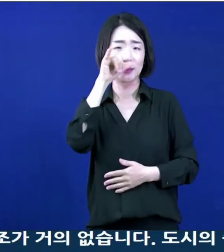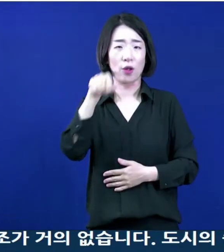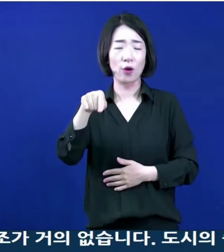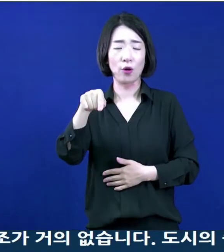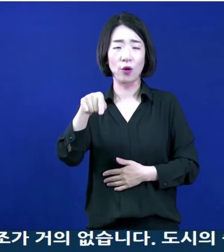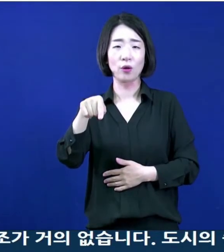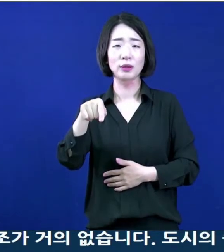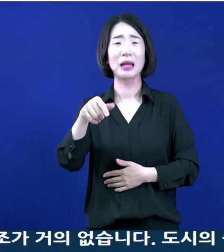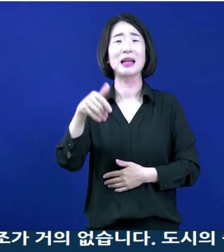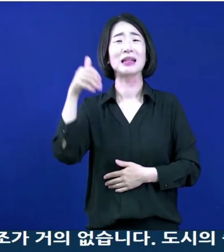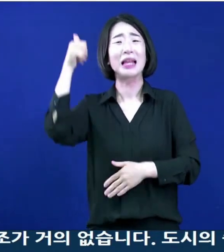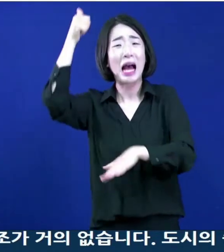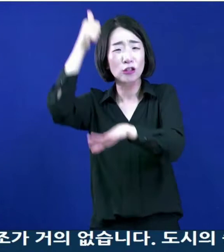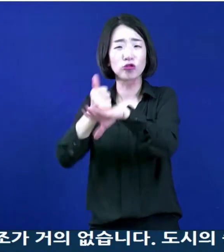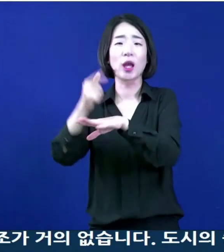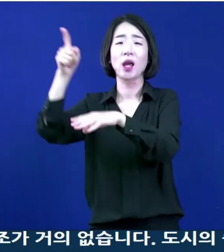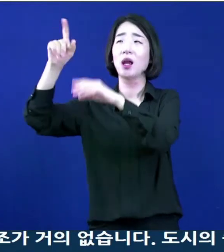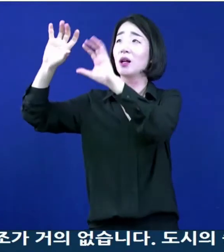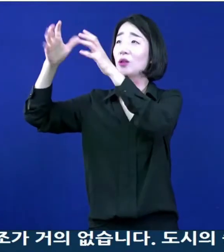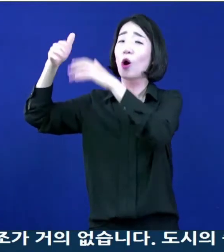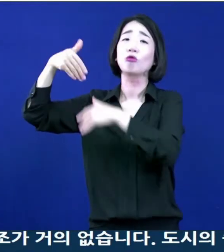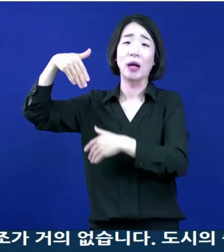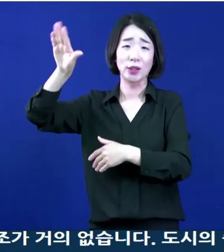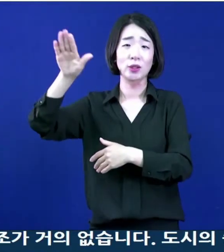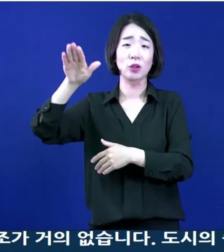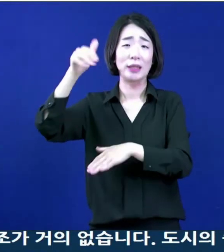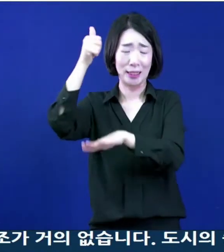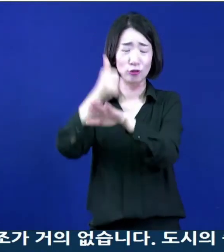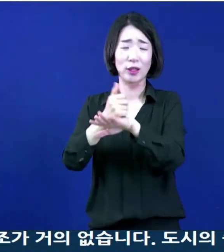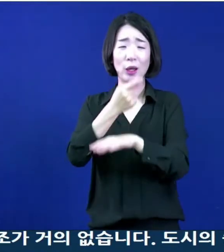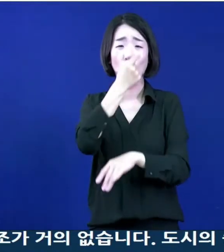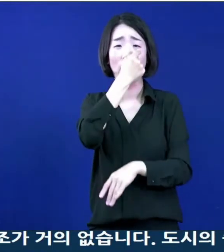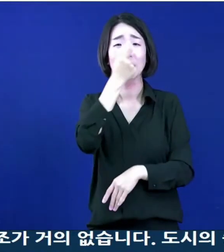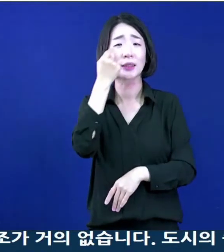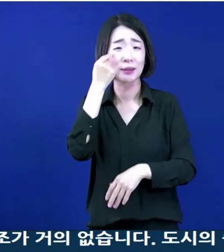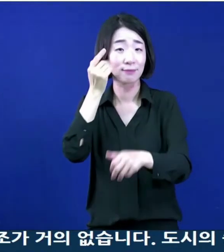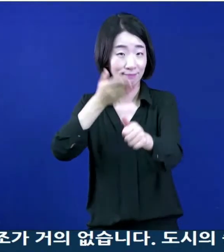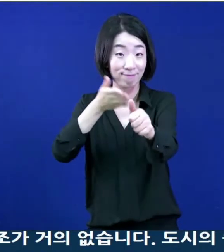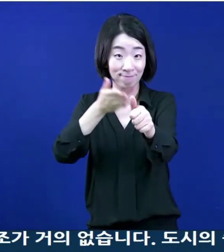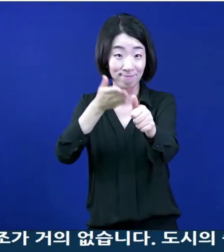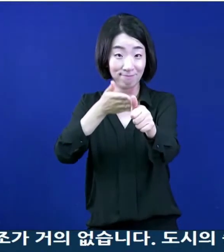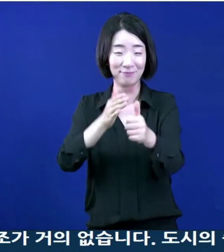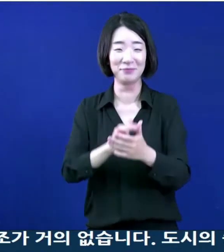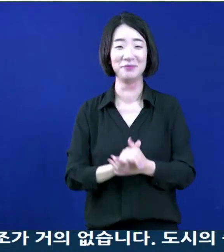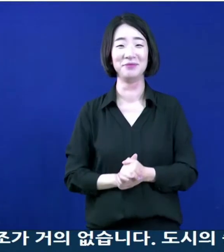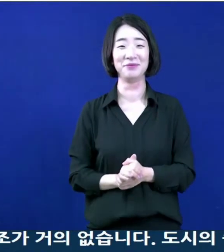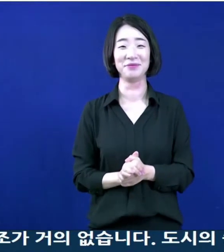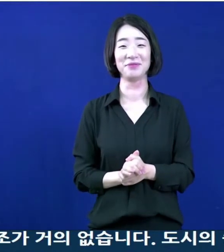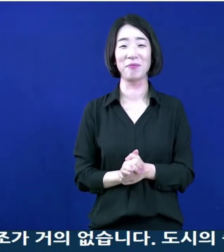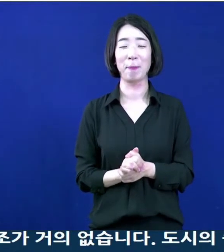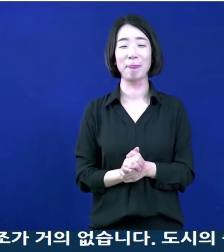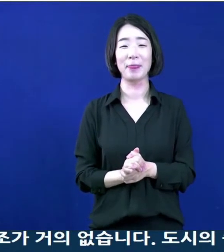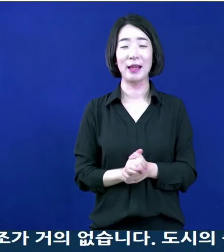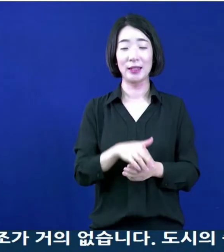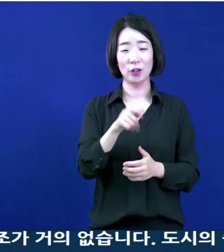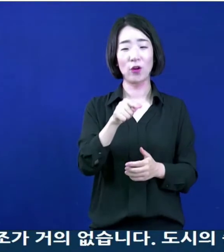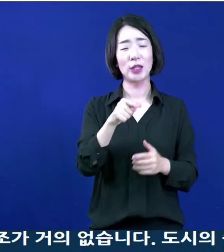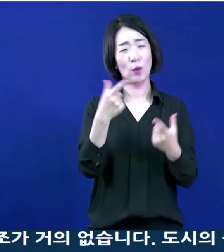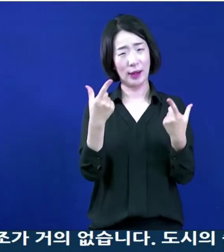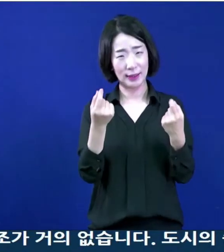가셔서 확인하시길 바랍니다. 저 안에 연극장 있고 그다음에 시장 있고 두란노 서원 이제 다